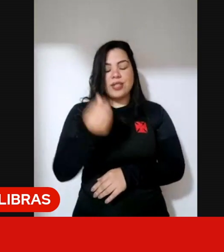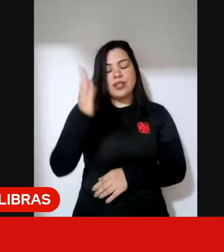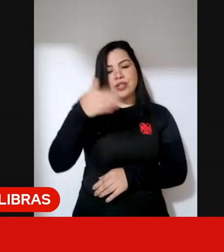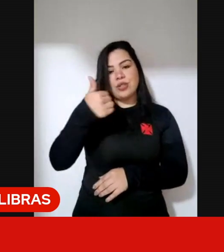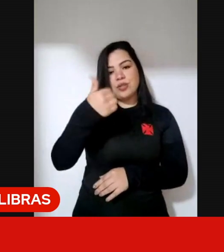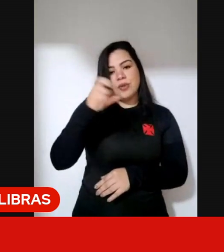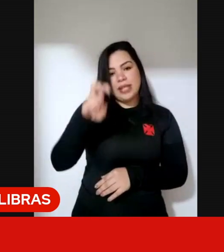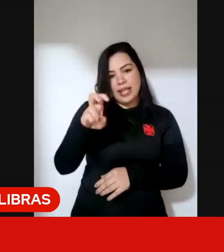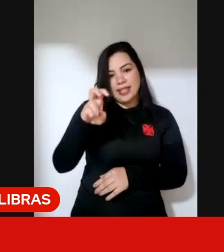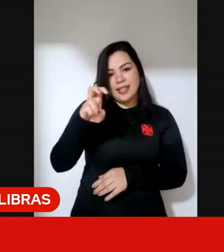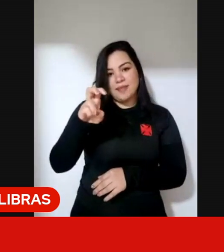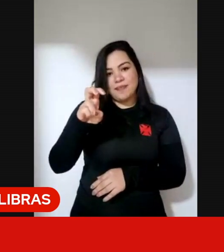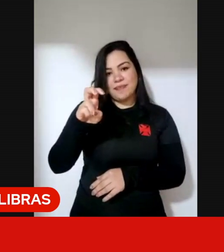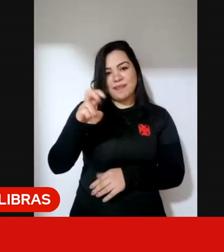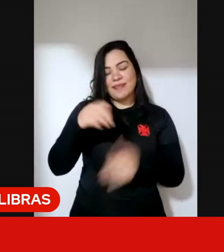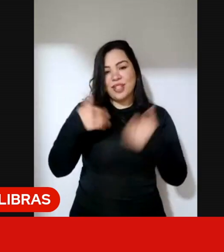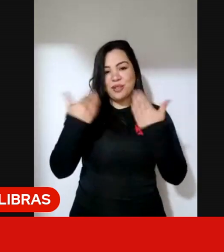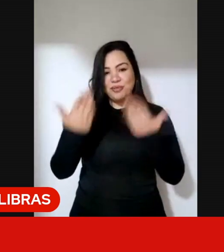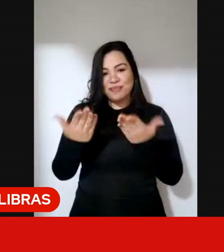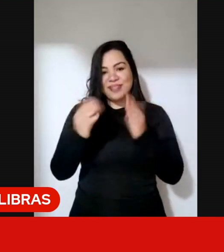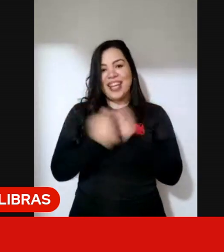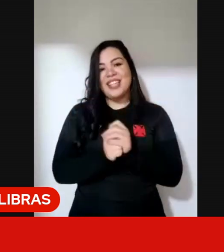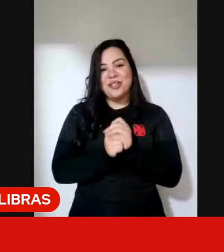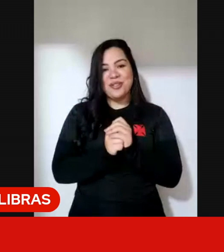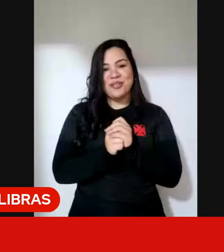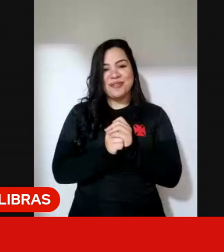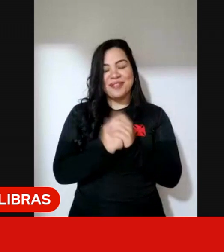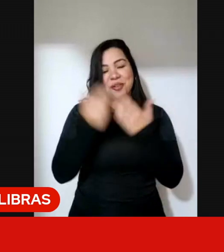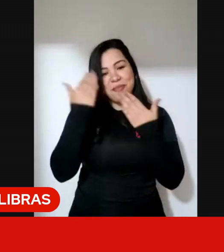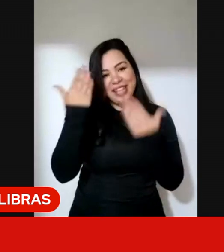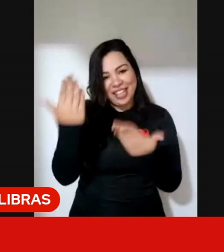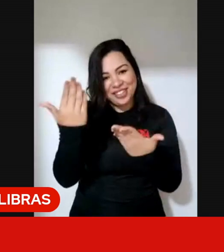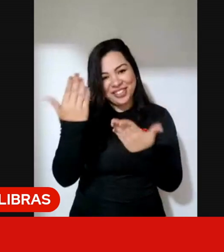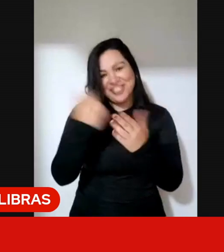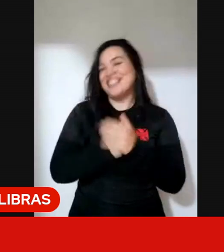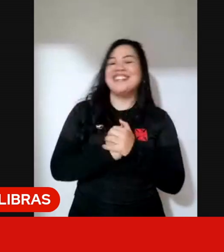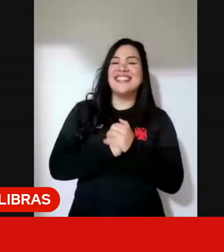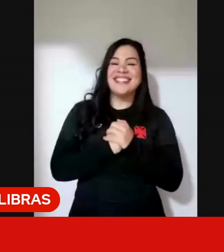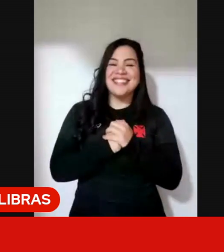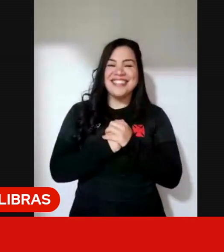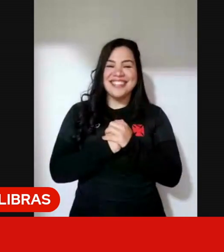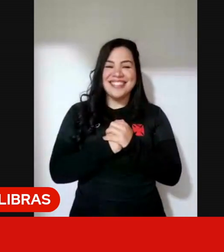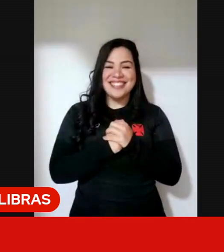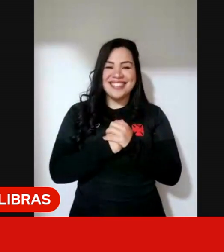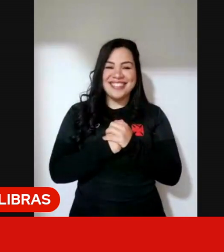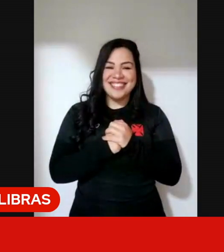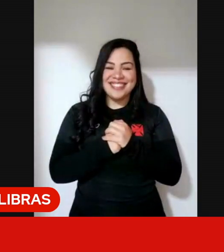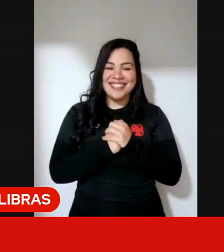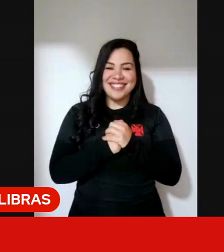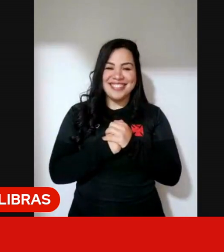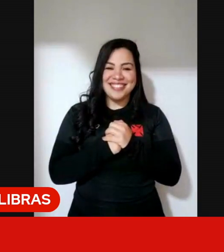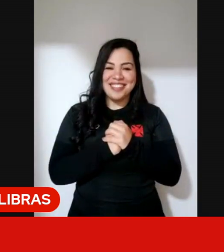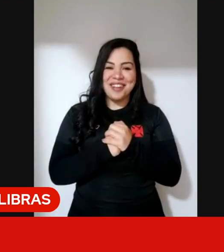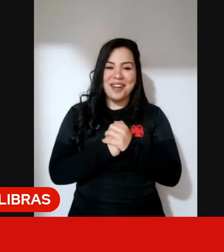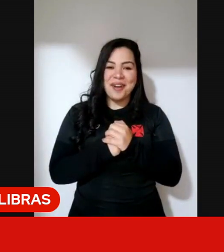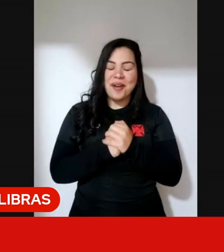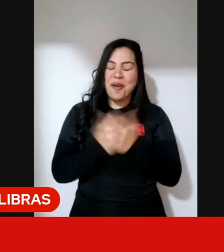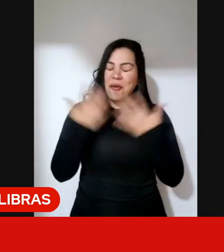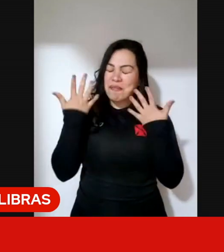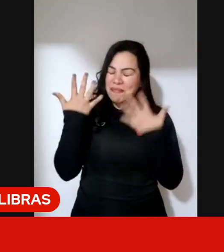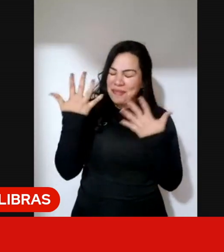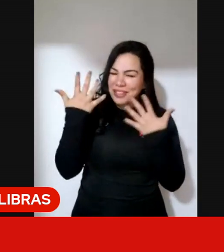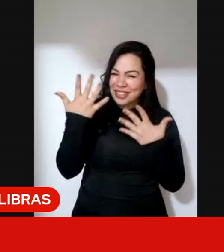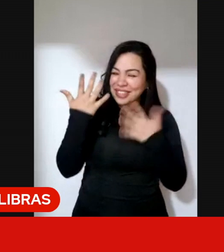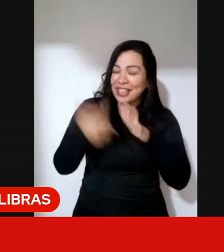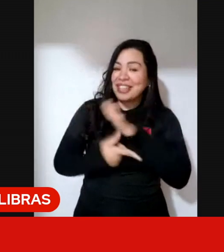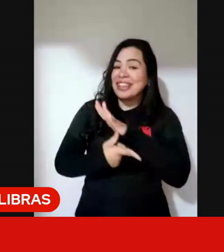13.146 de 2015. Então, é isso. Obrigada. Muito obrigada. Antes